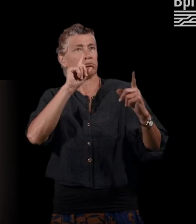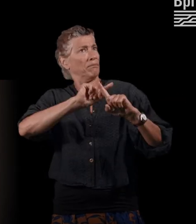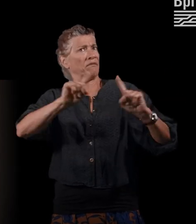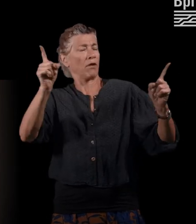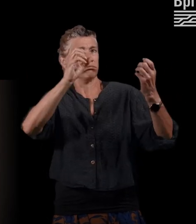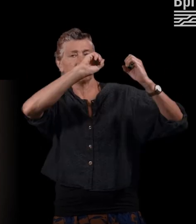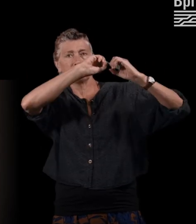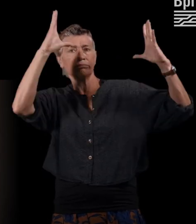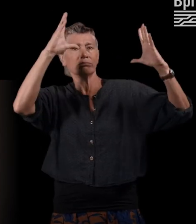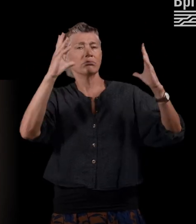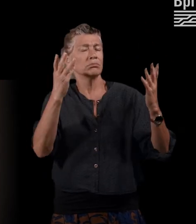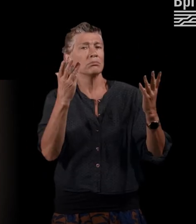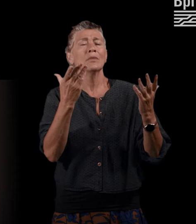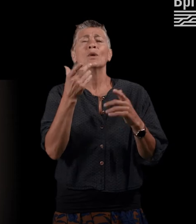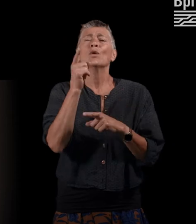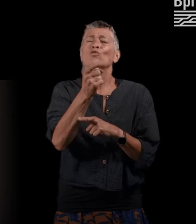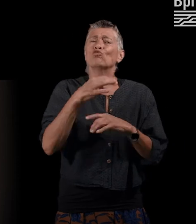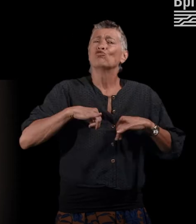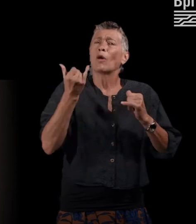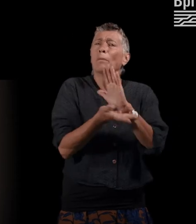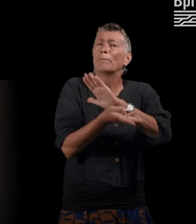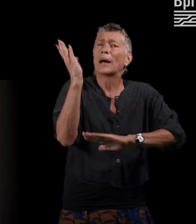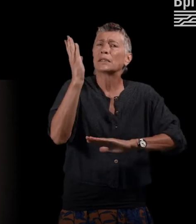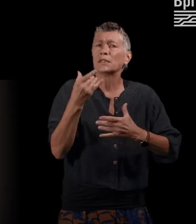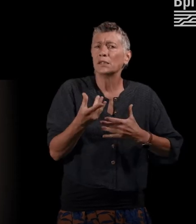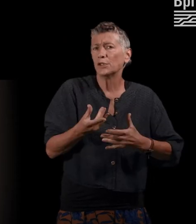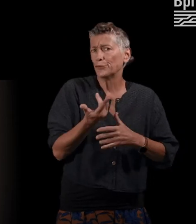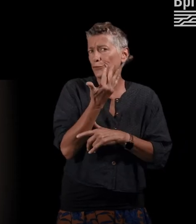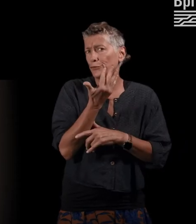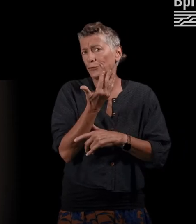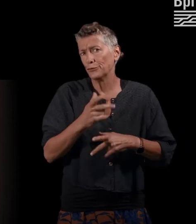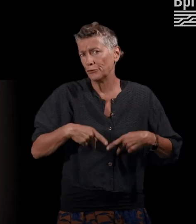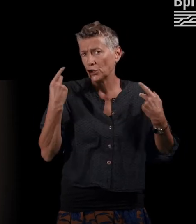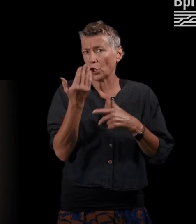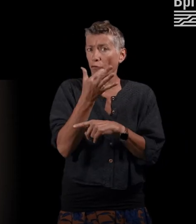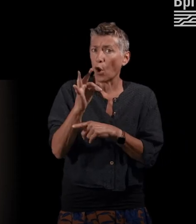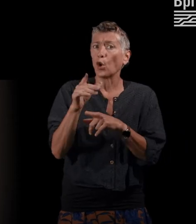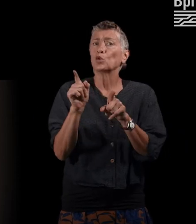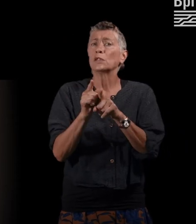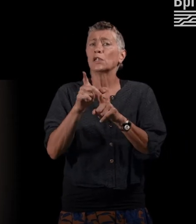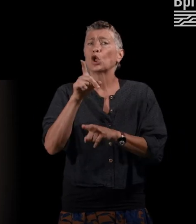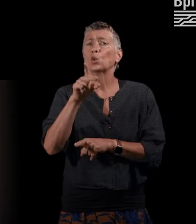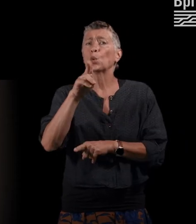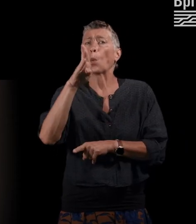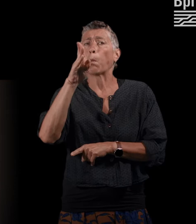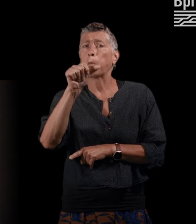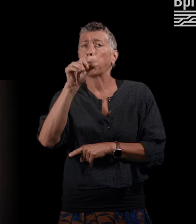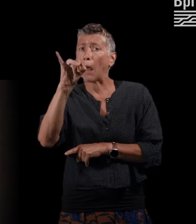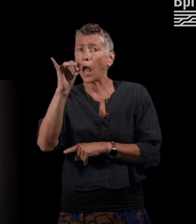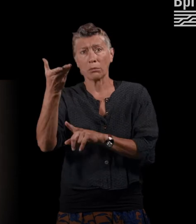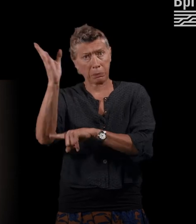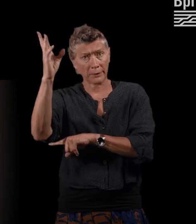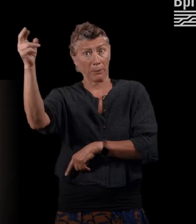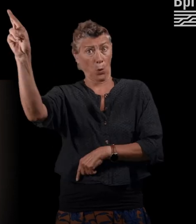quand vous étiez jeune, que vous êtes partie vivre et en France et à Dubaï pendant quelques années, que vous